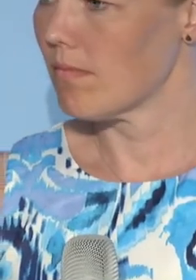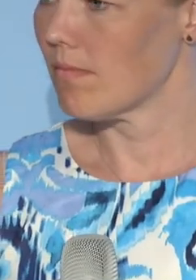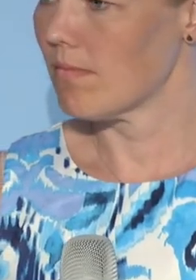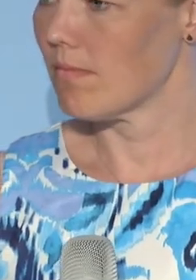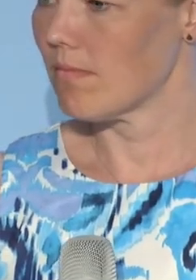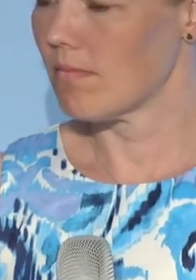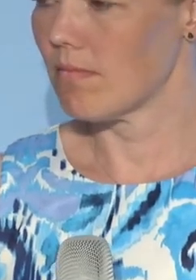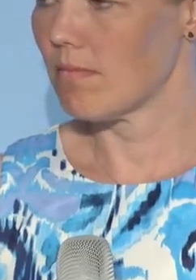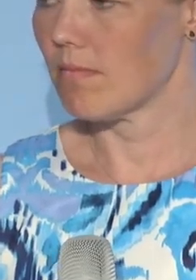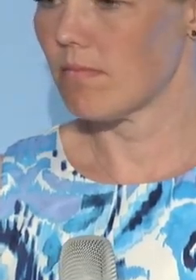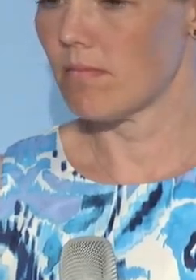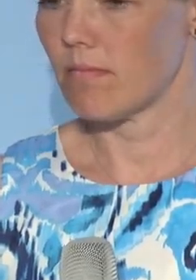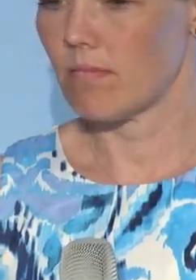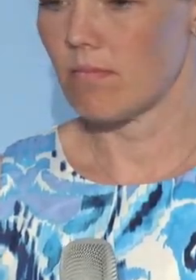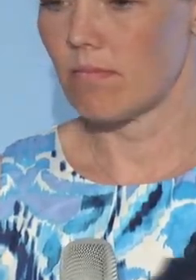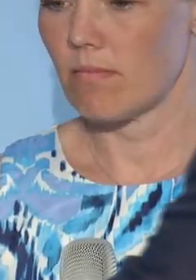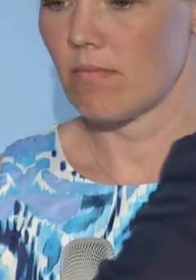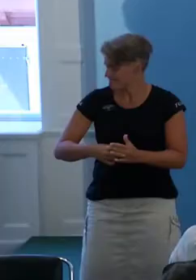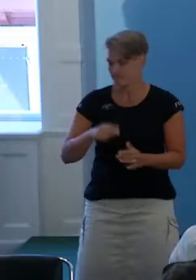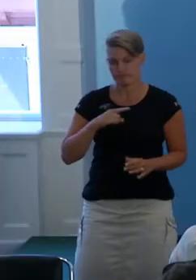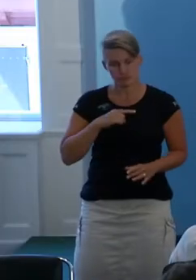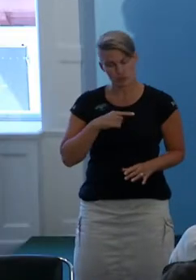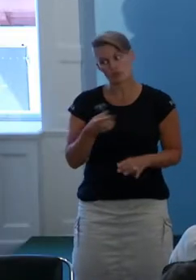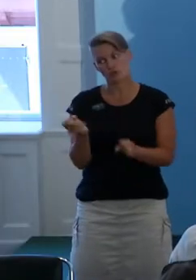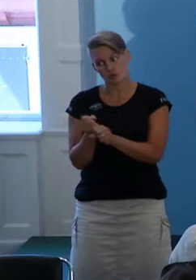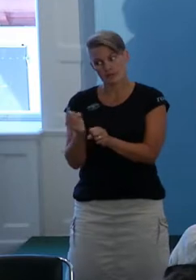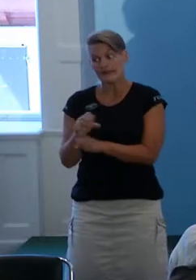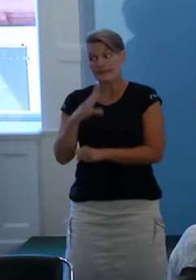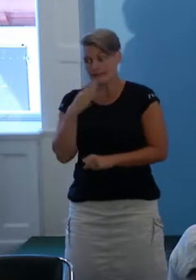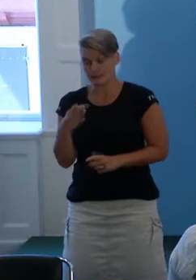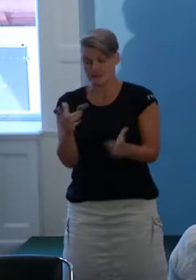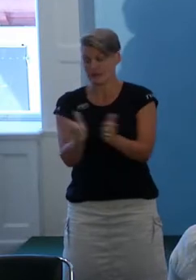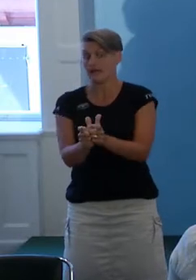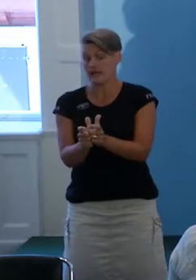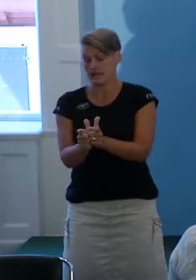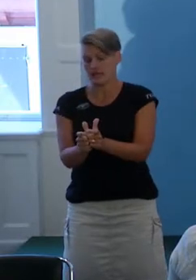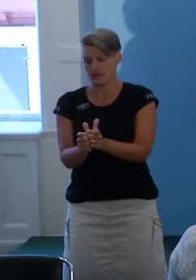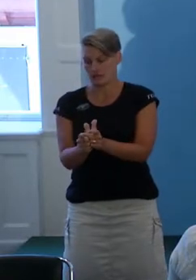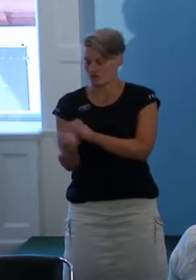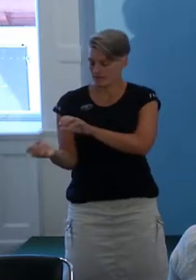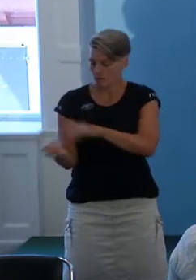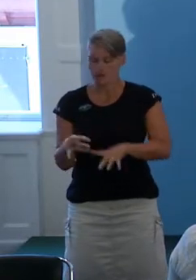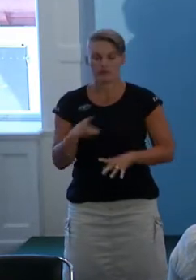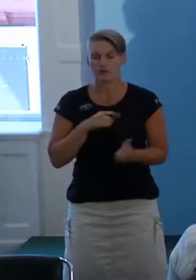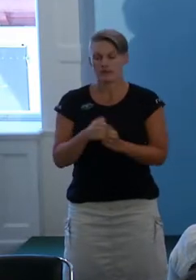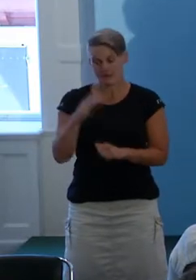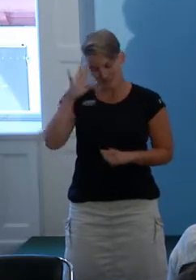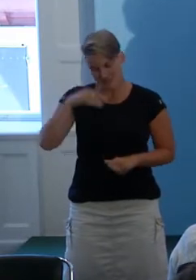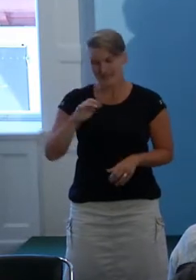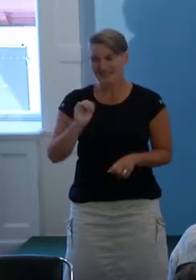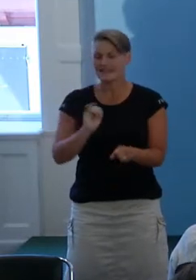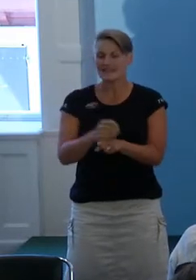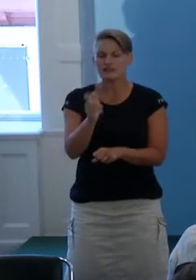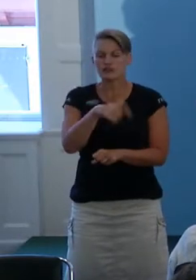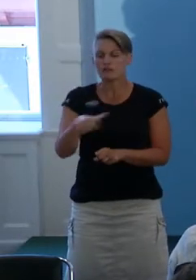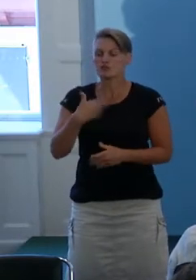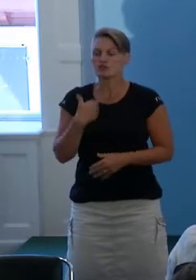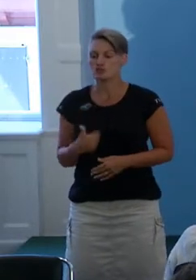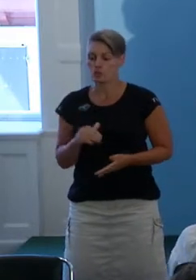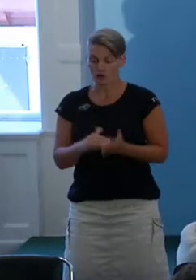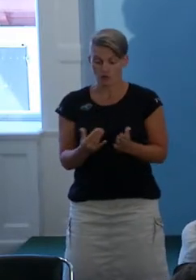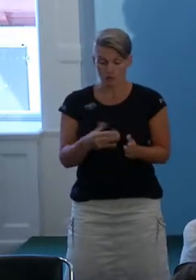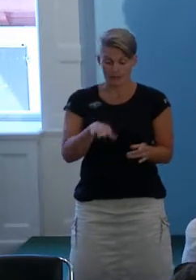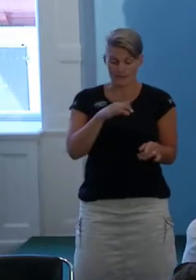tryckt på oerhört mycket. Jättebra har de jobbat, den föreningen. Men jag menar, man visste ju då att 19 personer dog mellan det